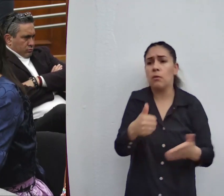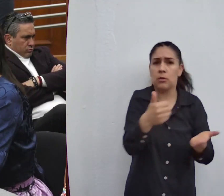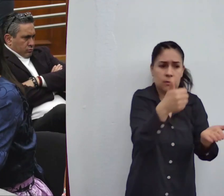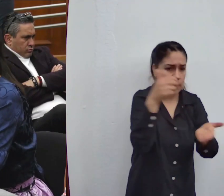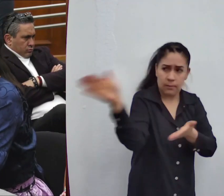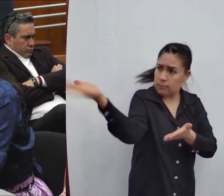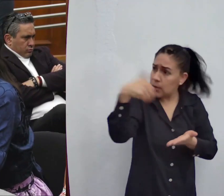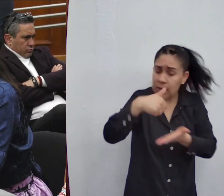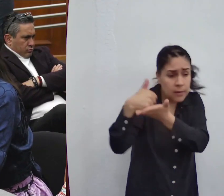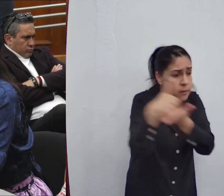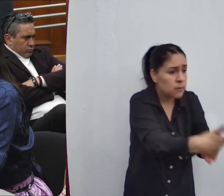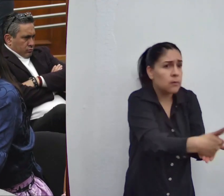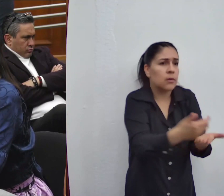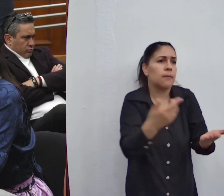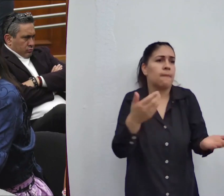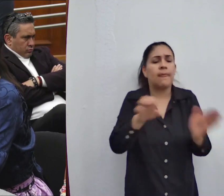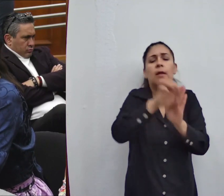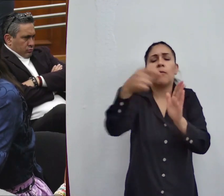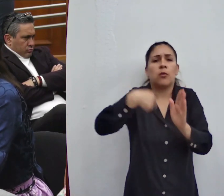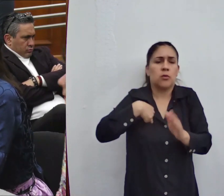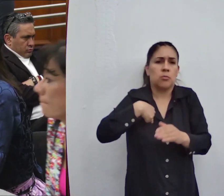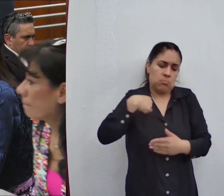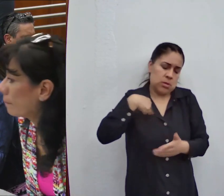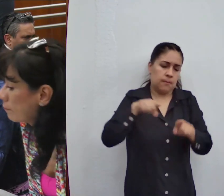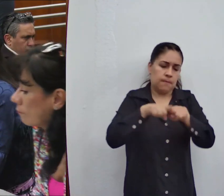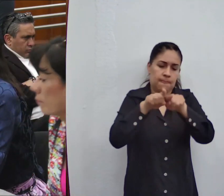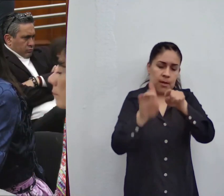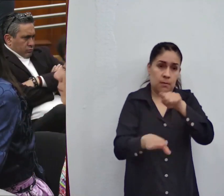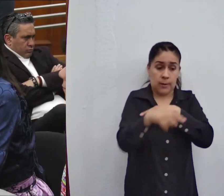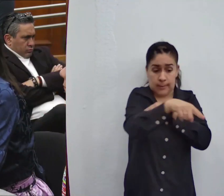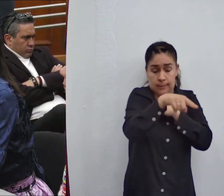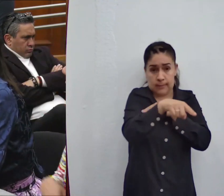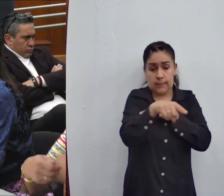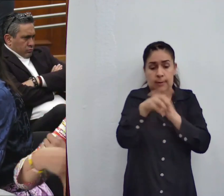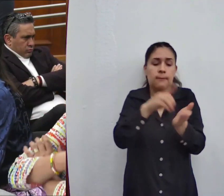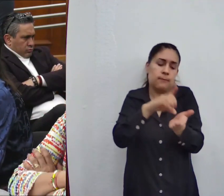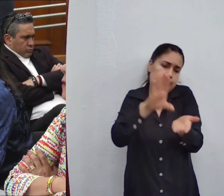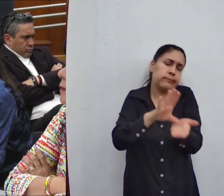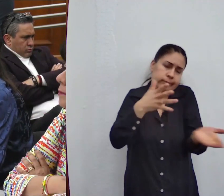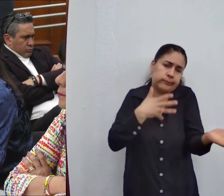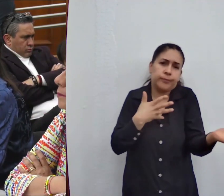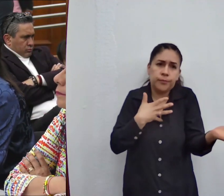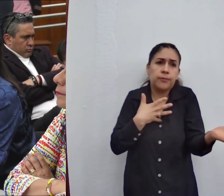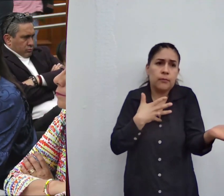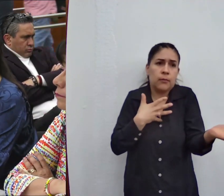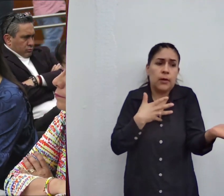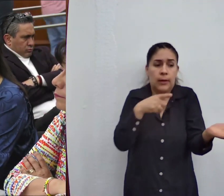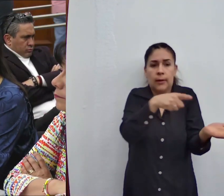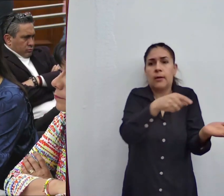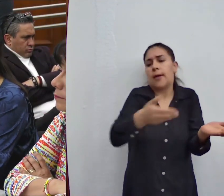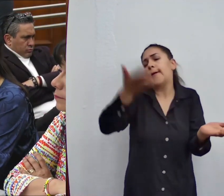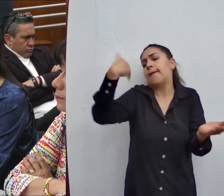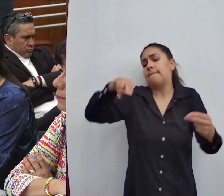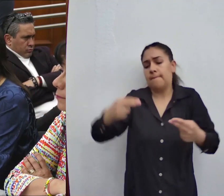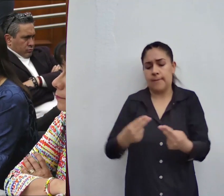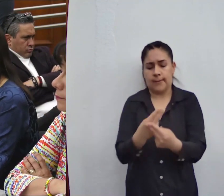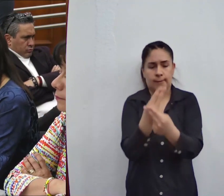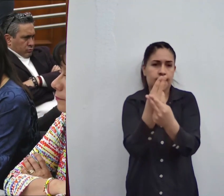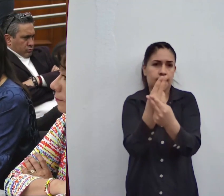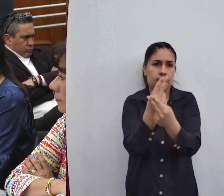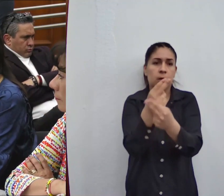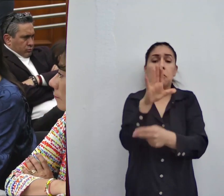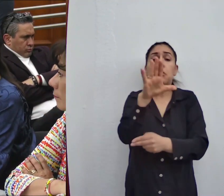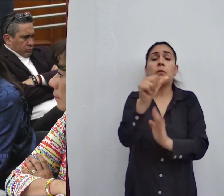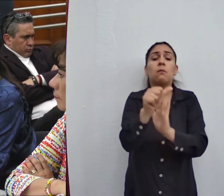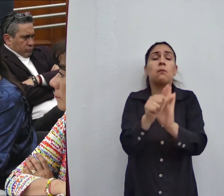mi hermana que sufre discapacidad. Ella nació de 5 meses y medio, el día de hoy aquí está, le hemos dado la atención, aquí está mi